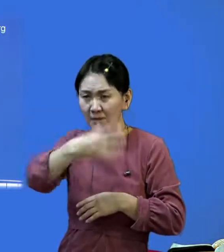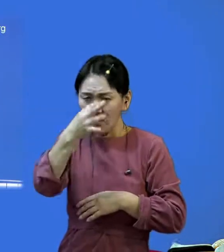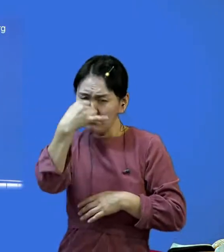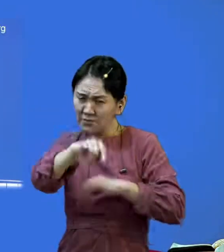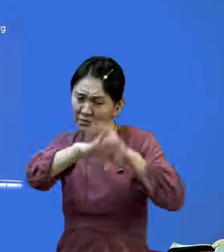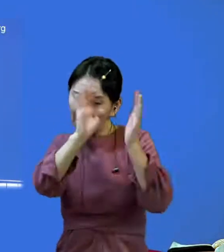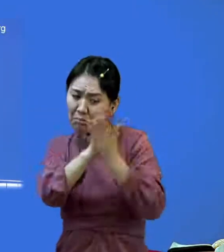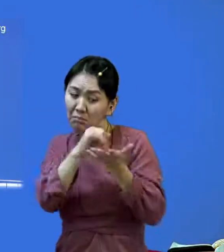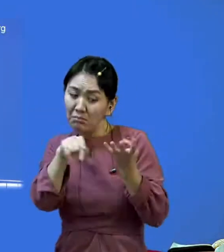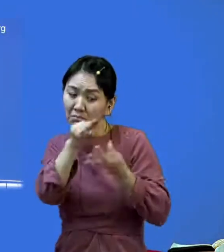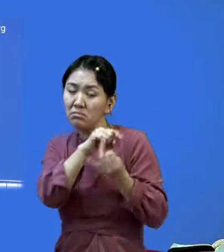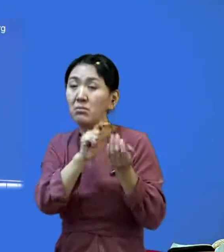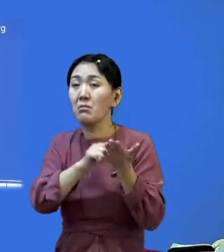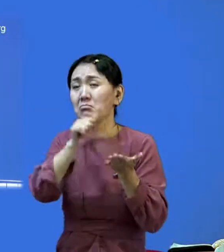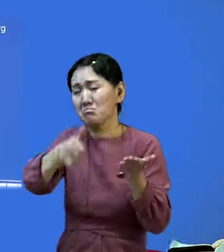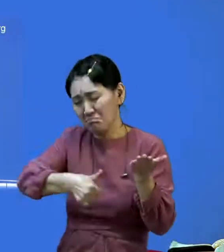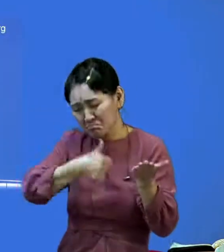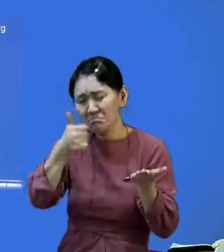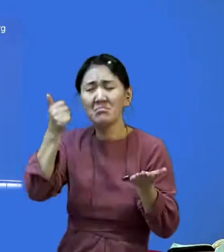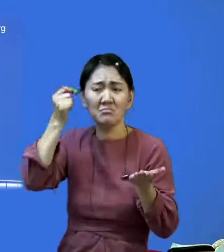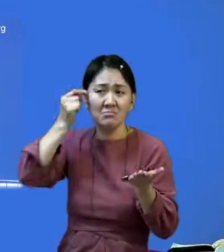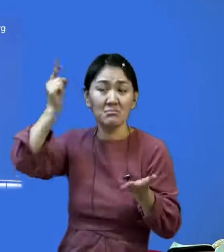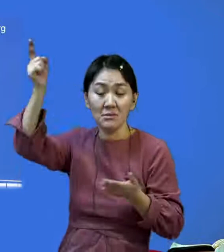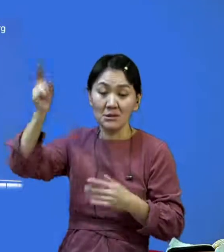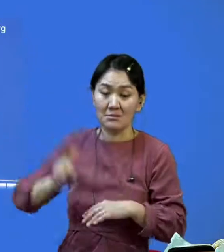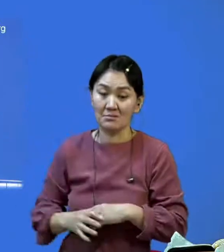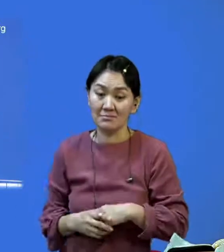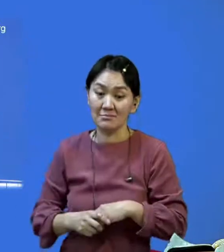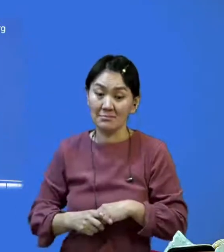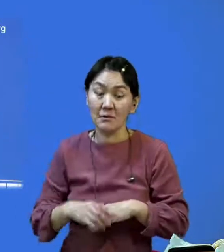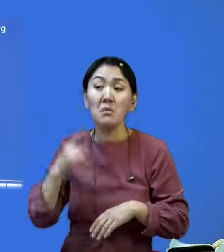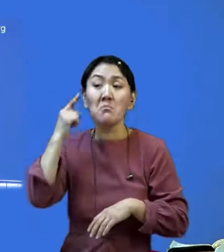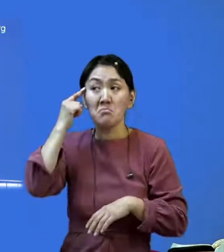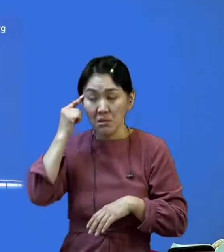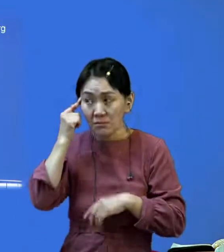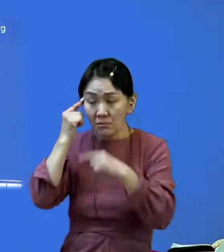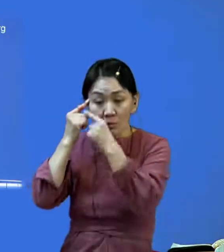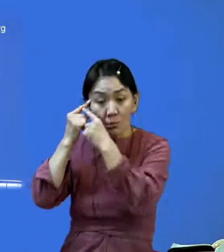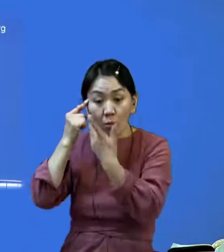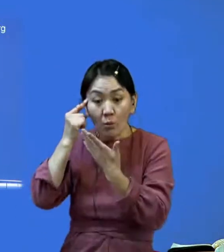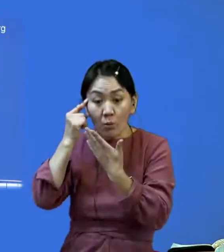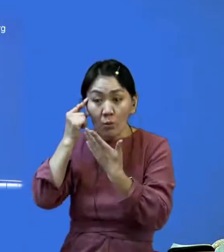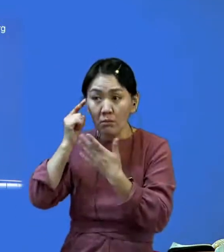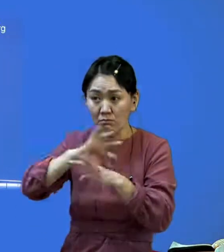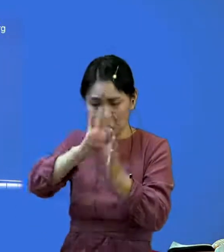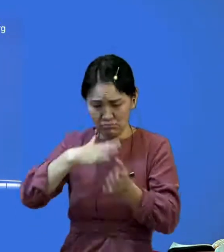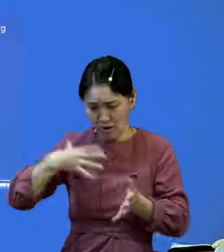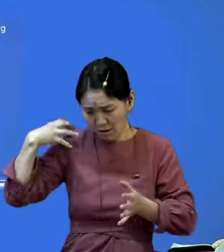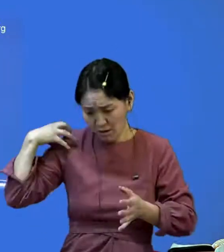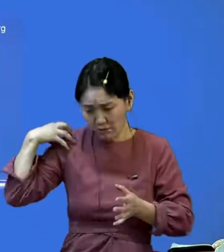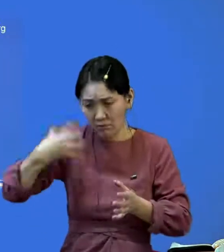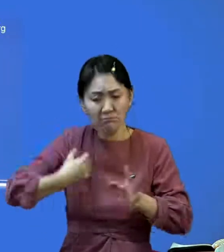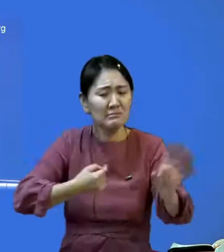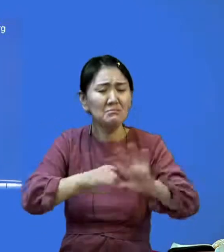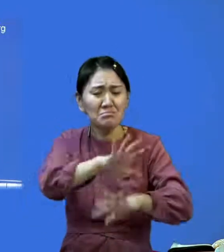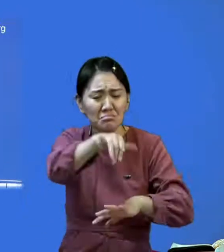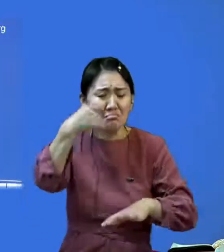энэ бүхэн хэрэгтэйг мэддэг юм. Мэддэг гэдэг байгаа нь юу гэсэн үг вэ? Хариуцъя гэсэн үг байхгүй.